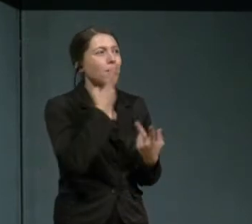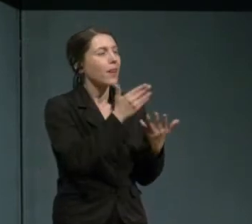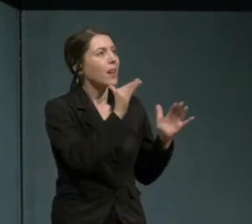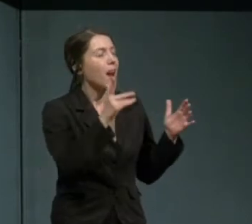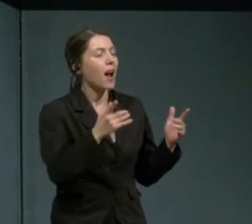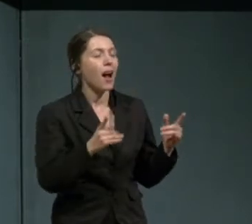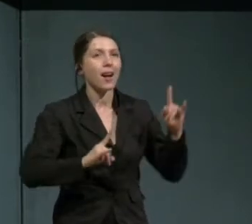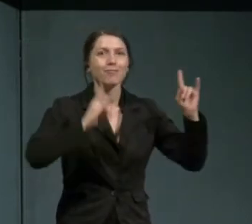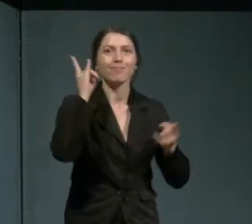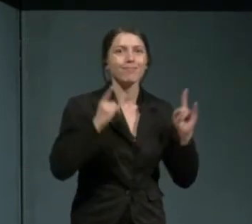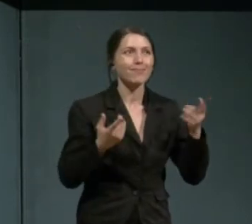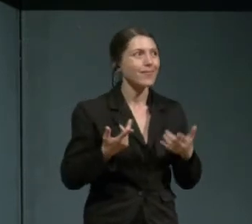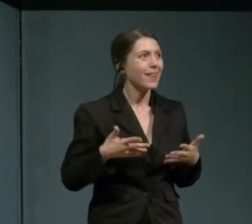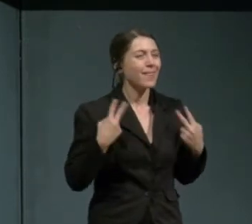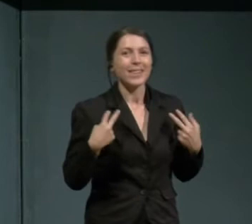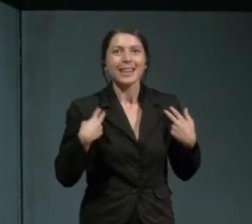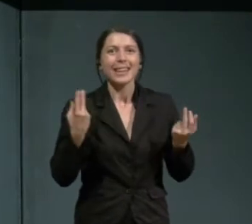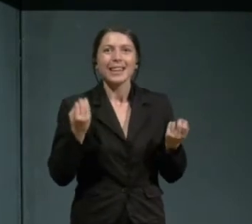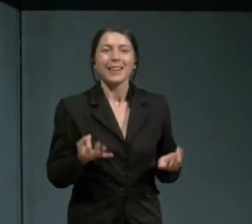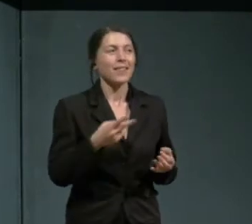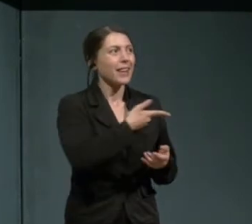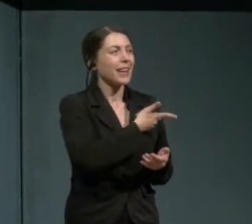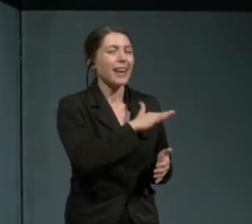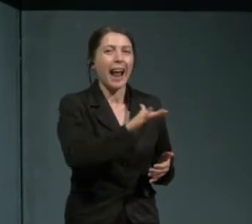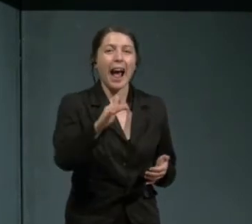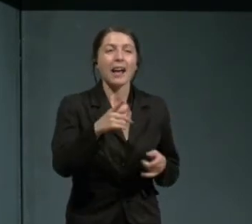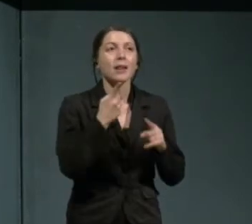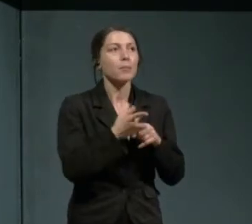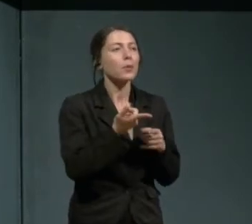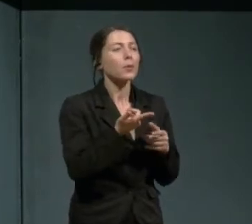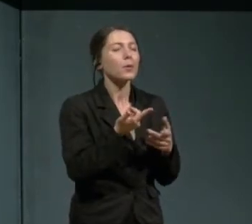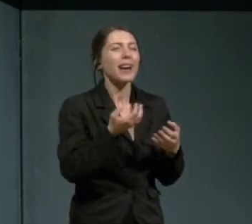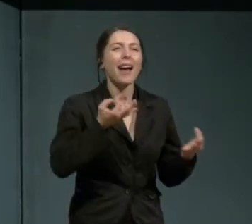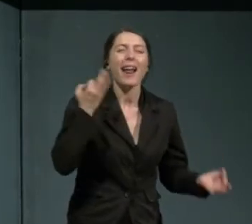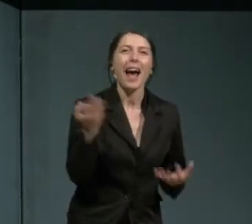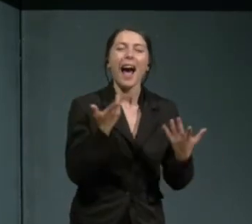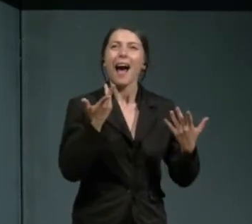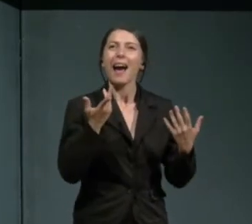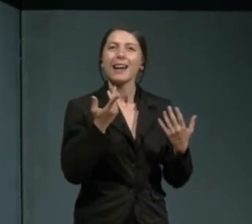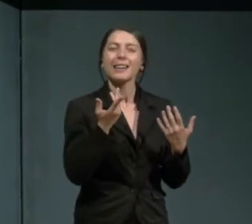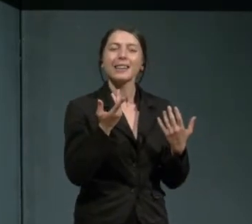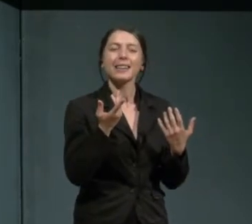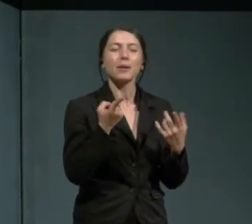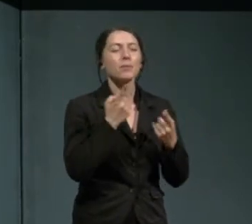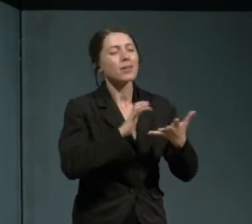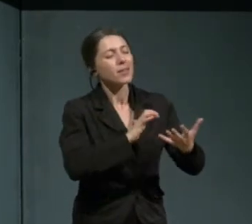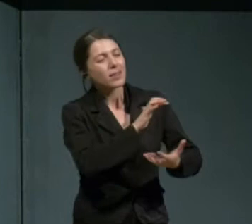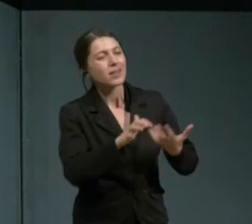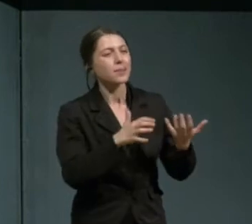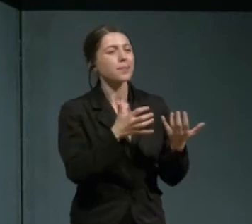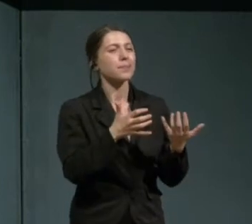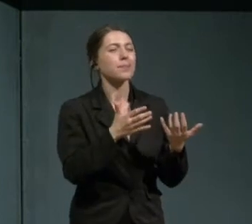dallo slancio vitale che caratterizza questi ragazzi dalla loro grazia dal mescolanza di